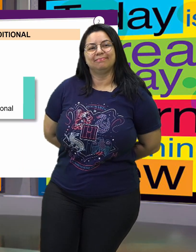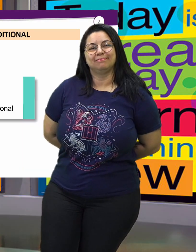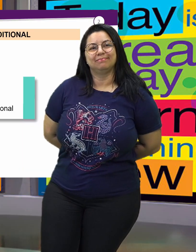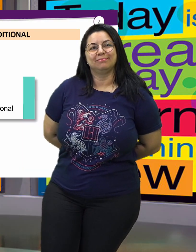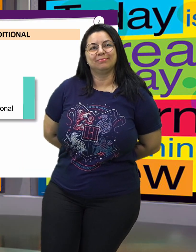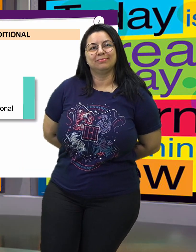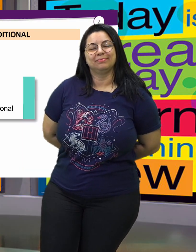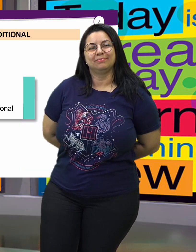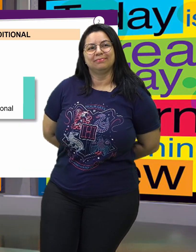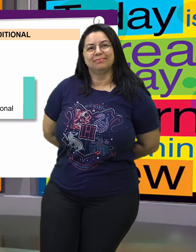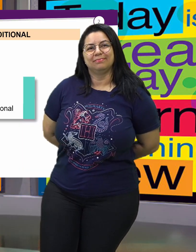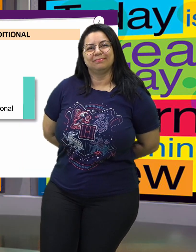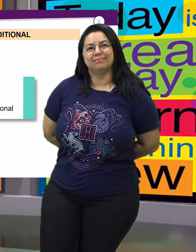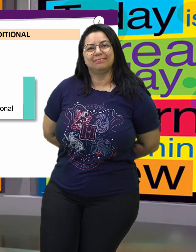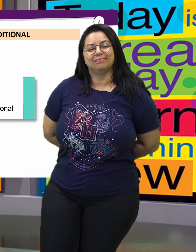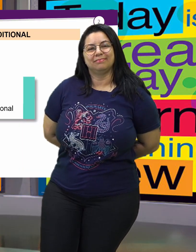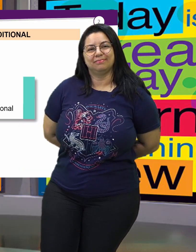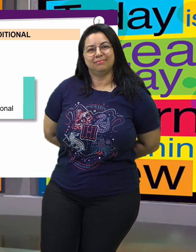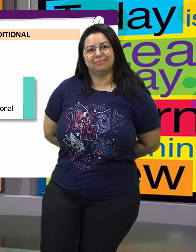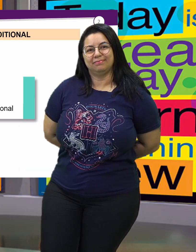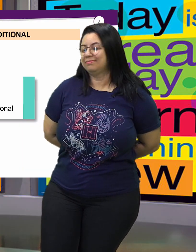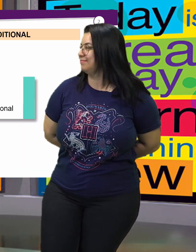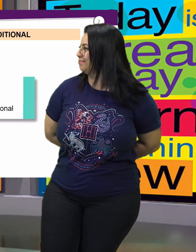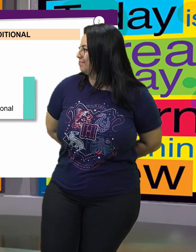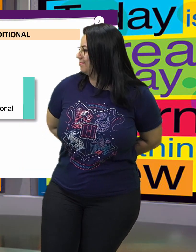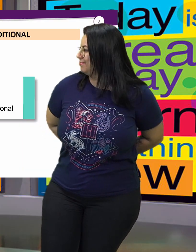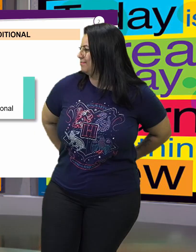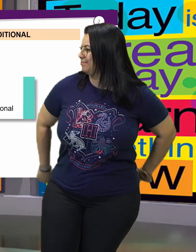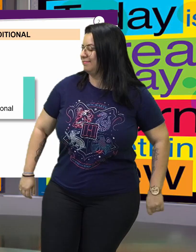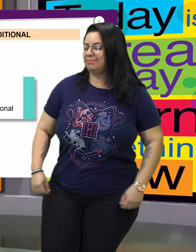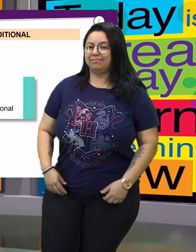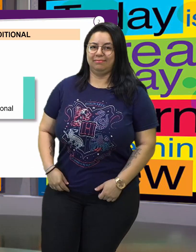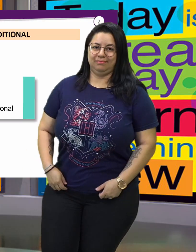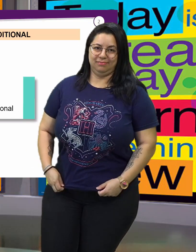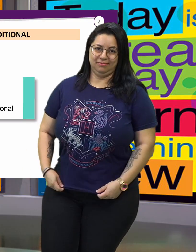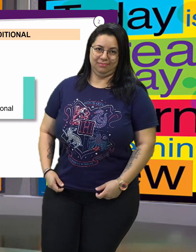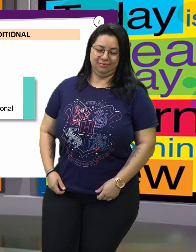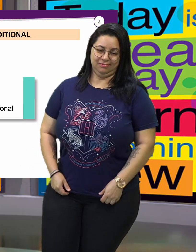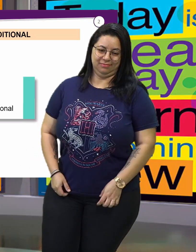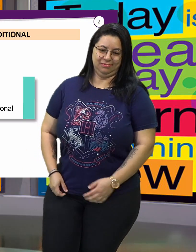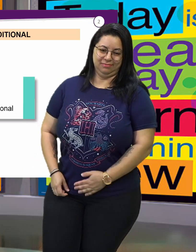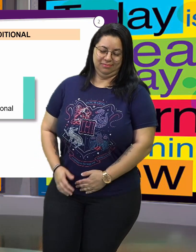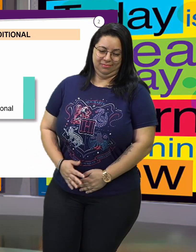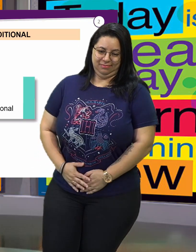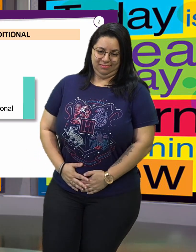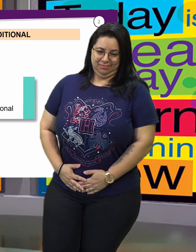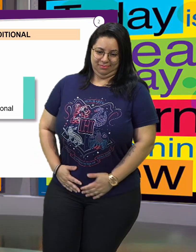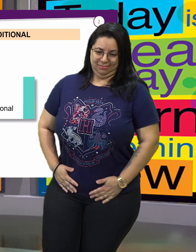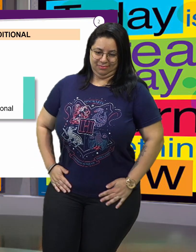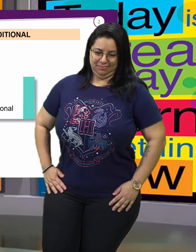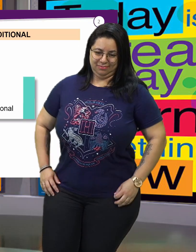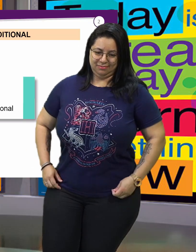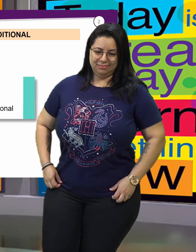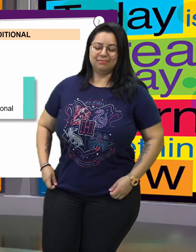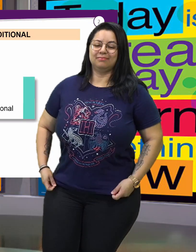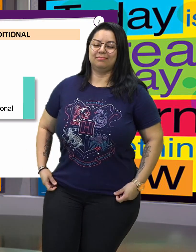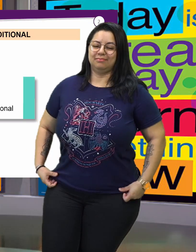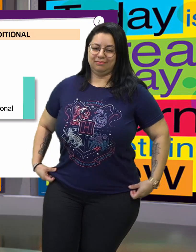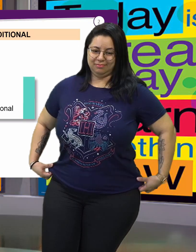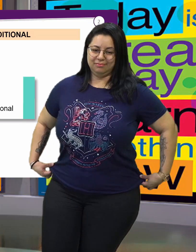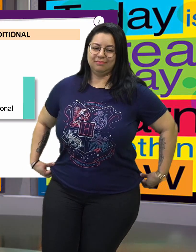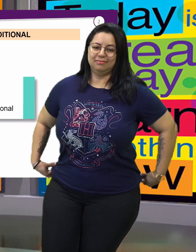zero conditional. Para você relembrar o que você viu até agora. Na aula passada, a zero conditional, ela fala sobre o quê? Fatos gerais,